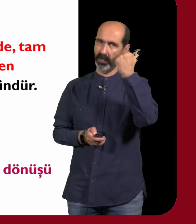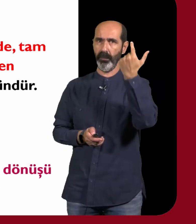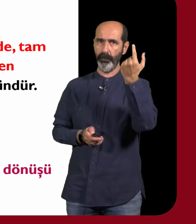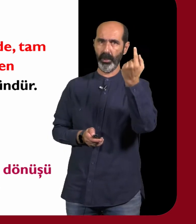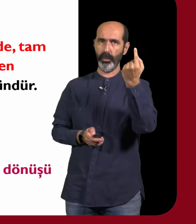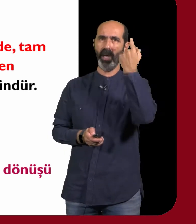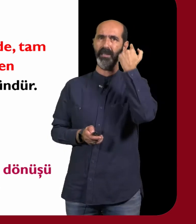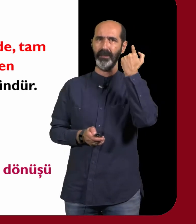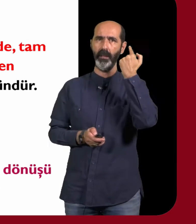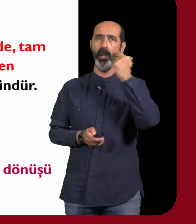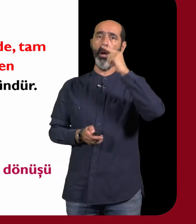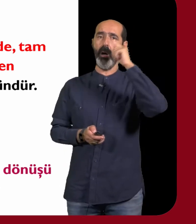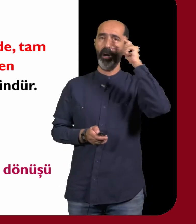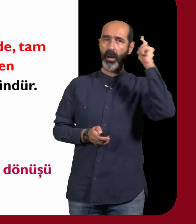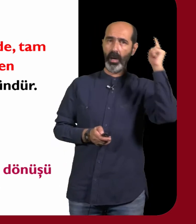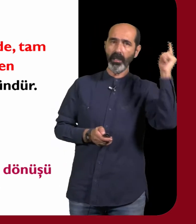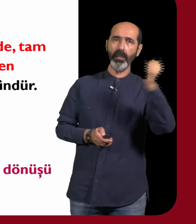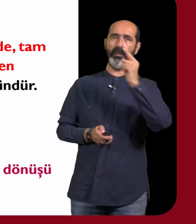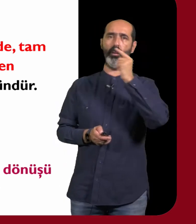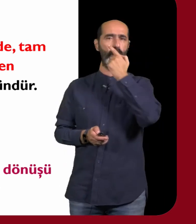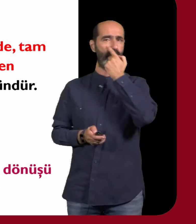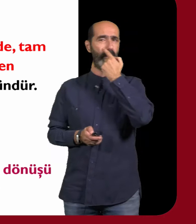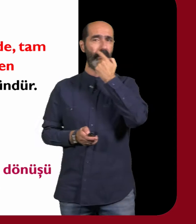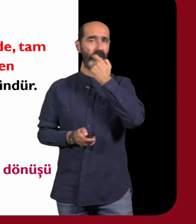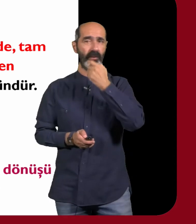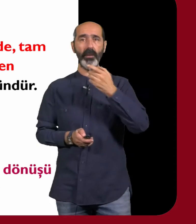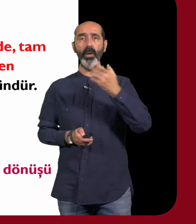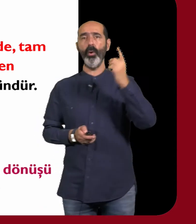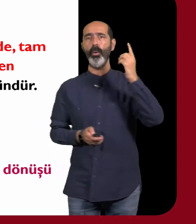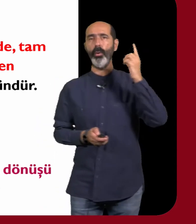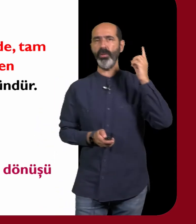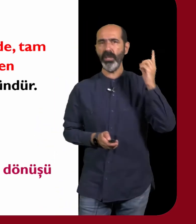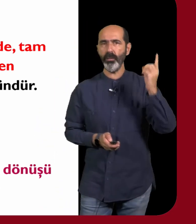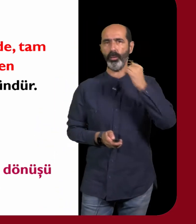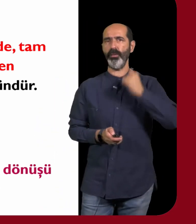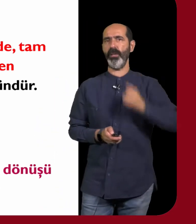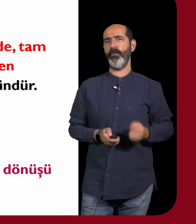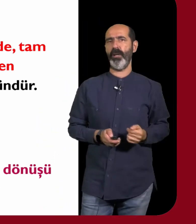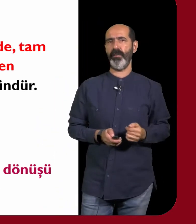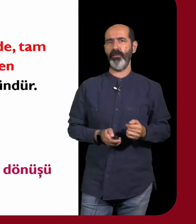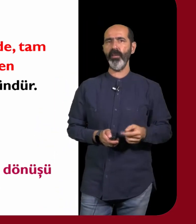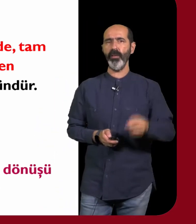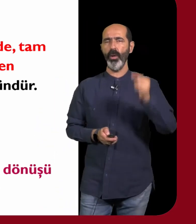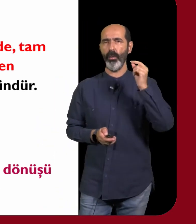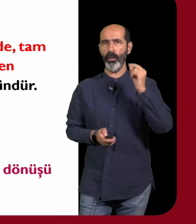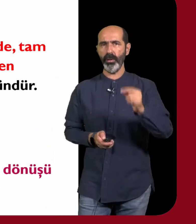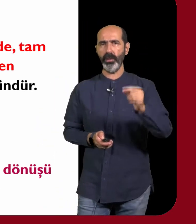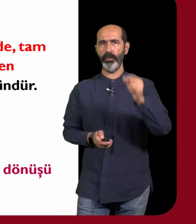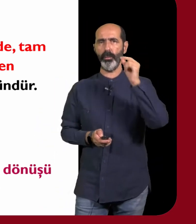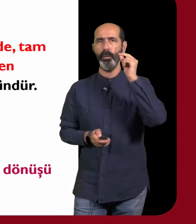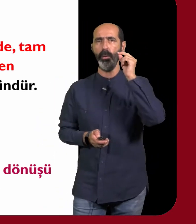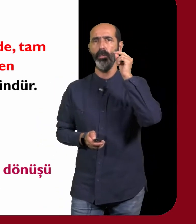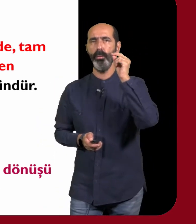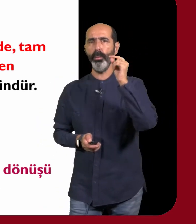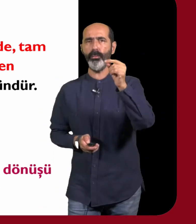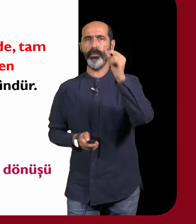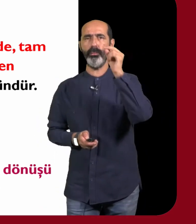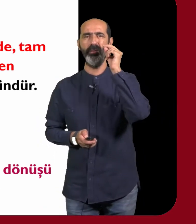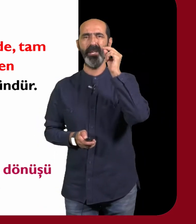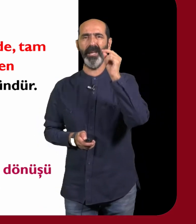bir bir tur aydır ayrı oluşabilmesi için 12 turundan bahsedeceğiz 12